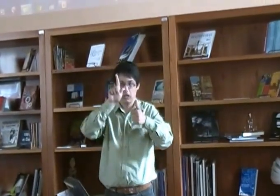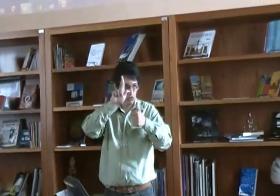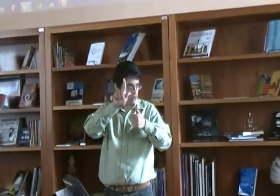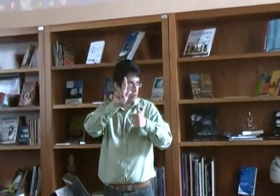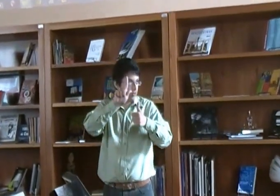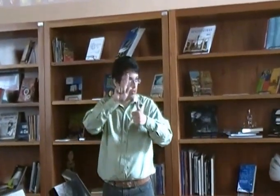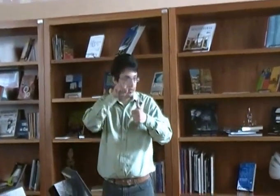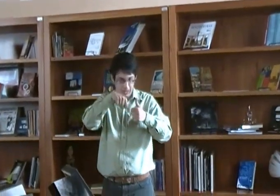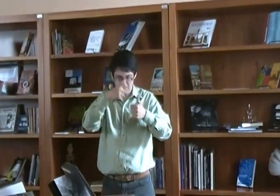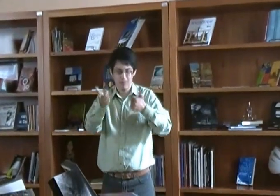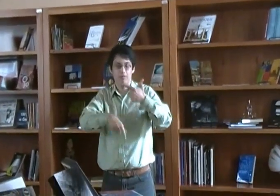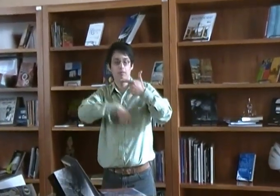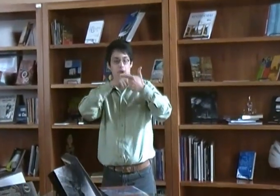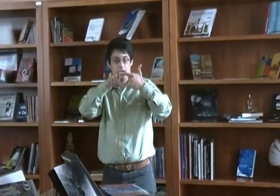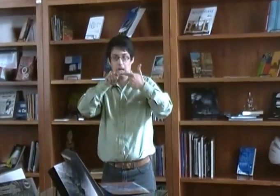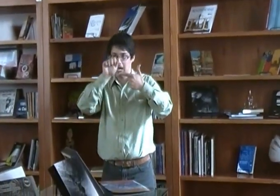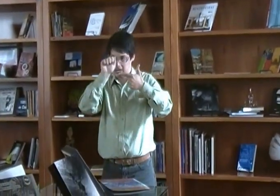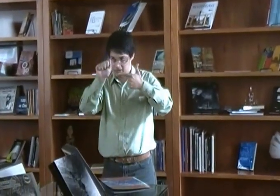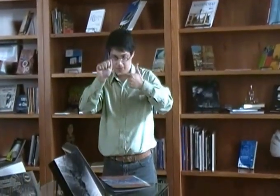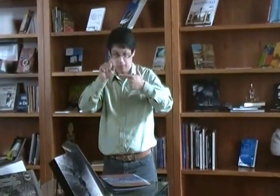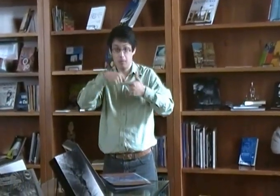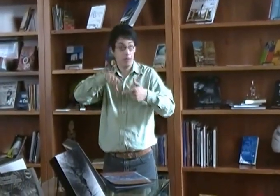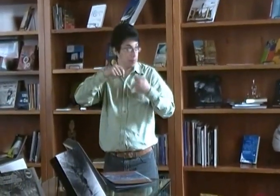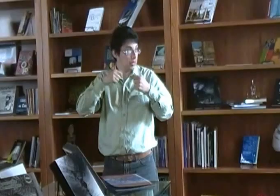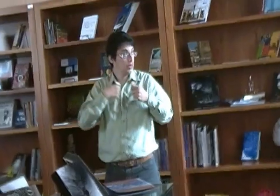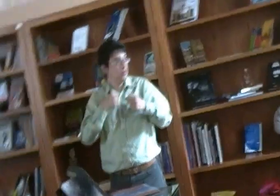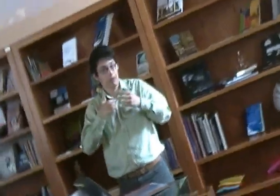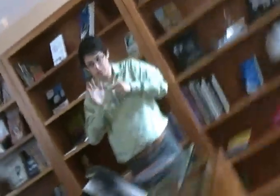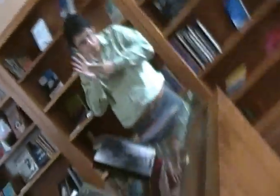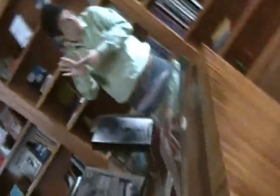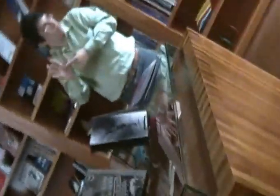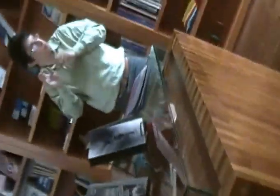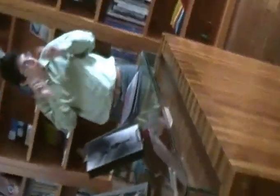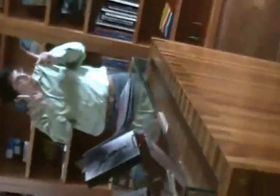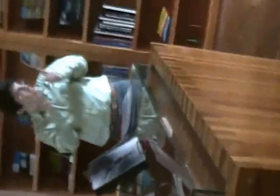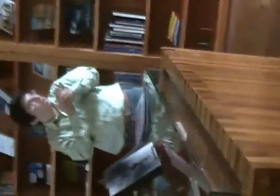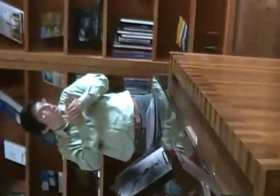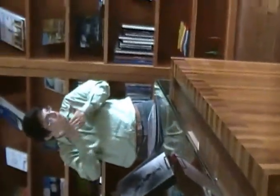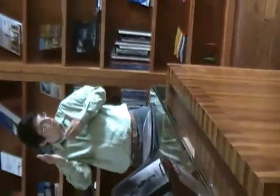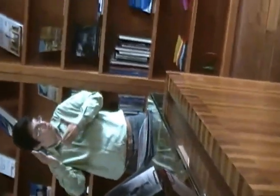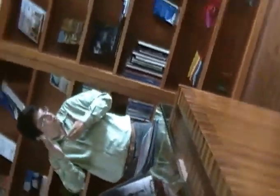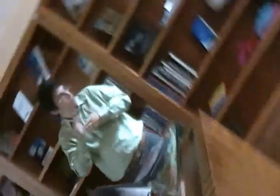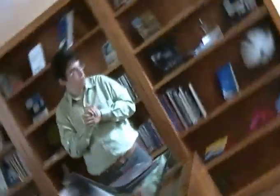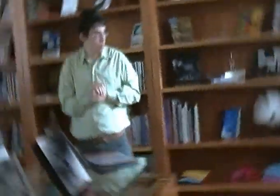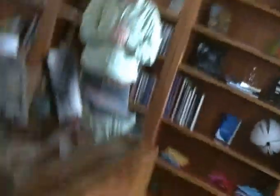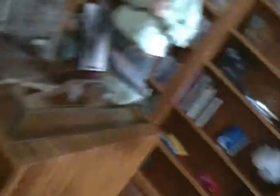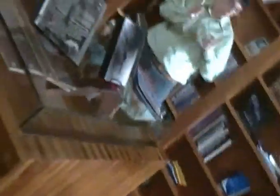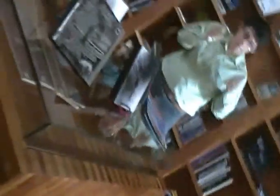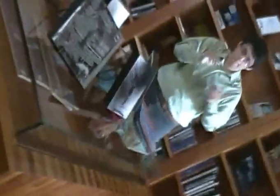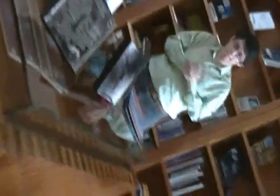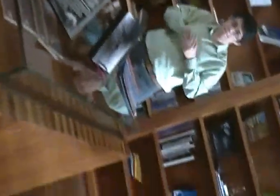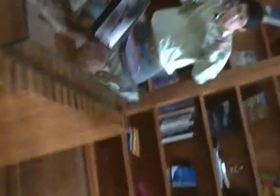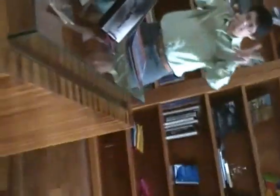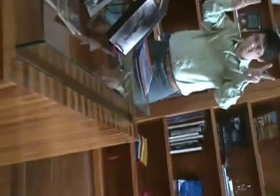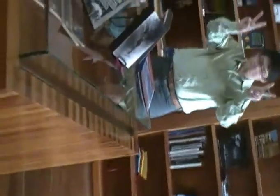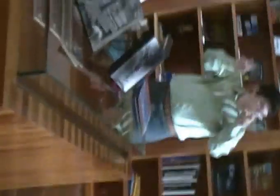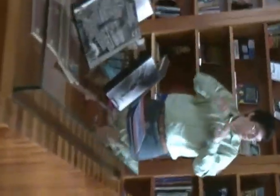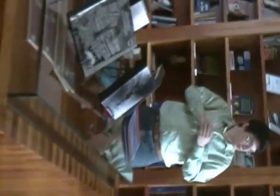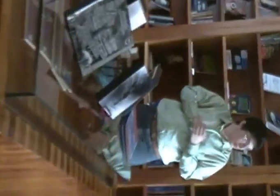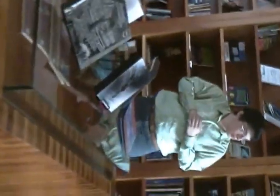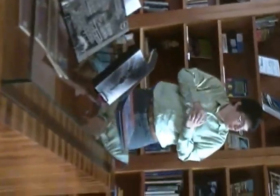felizes. Eu vou fazer dois poemas. O poema da letra G e o poema da letra A. Então primeiro eu vou começar com a letra